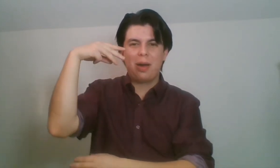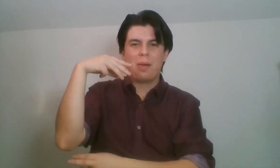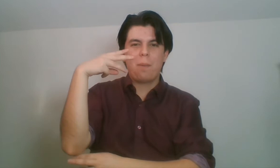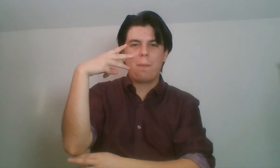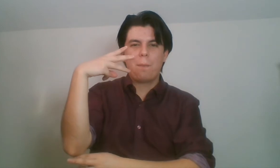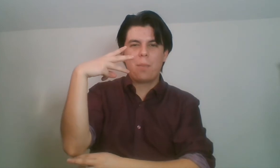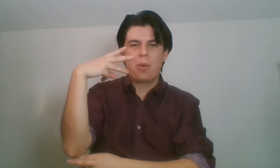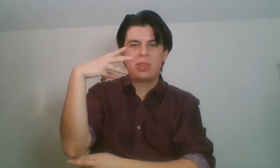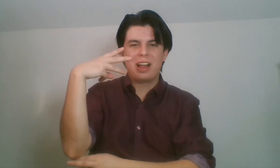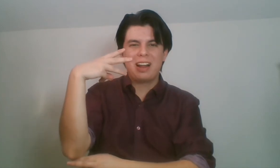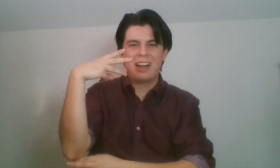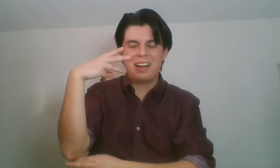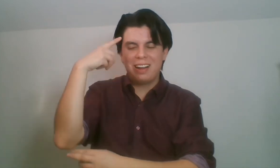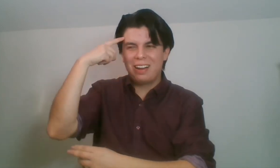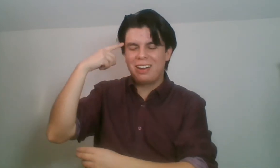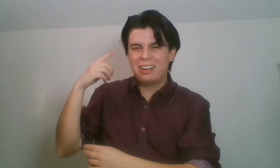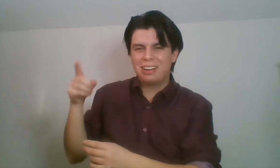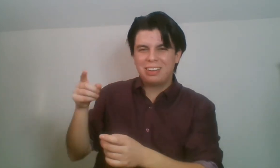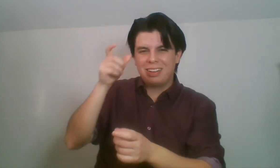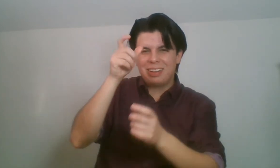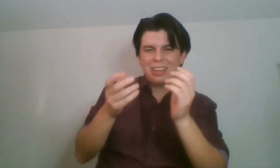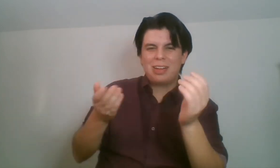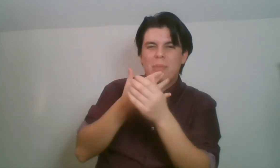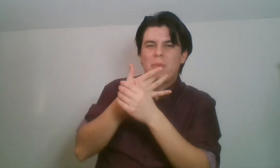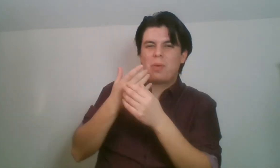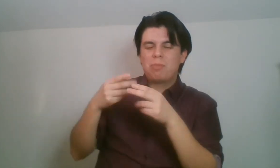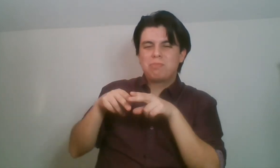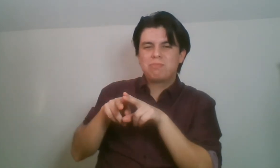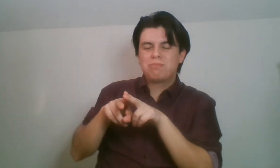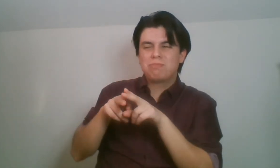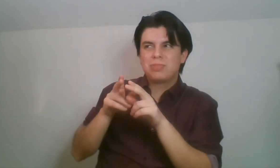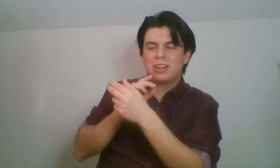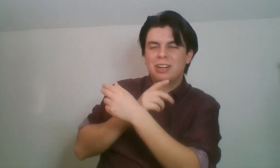más o menos nomás, po. El barrio no era lo que es ahora.